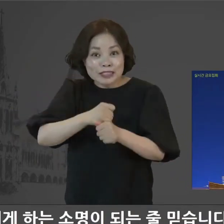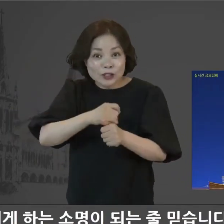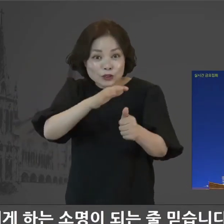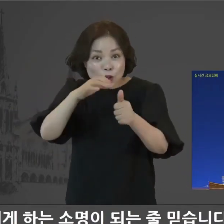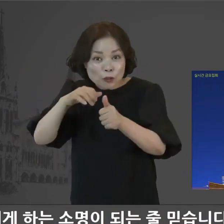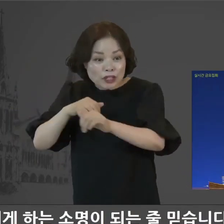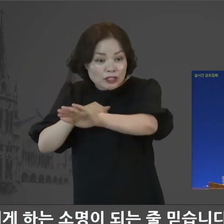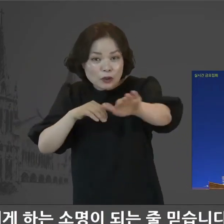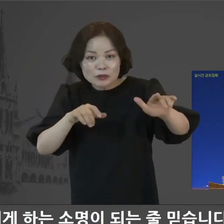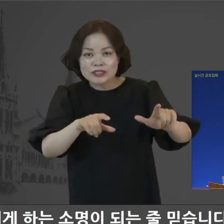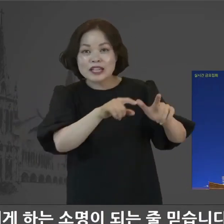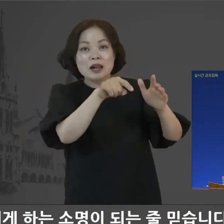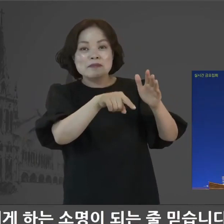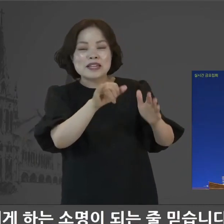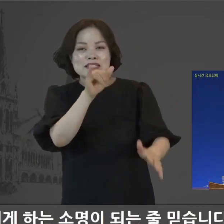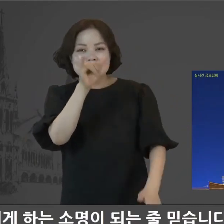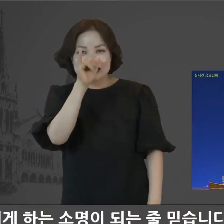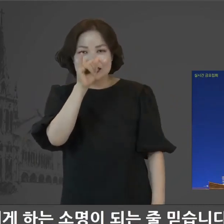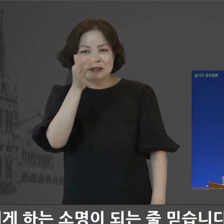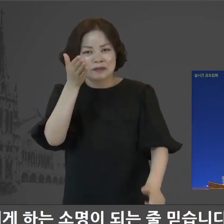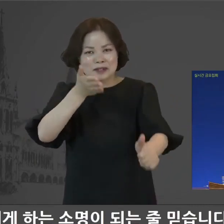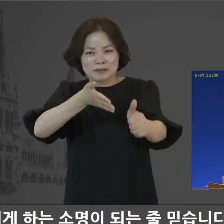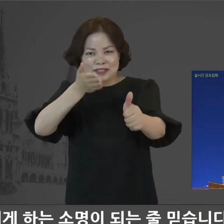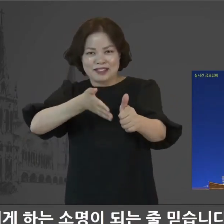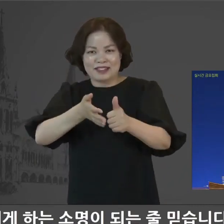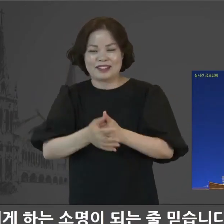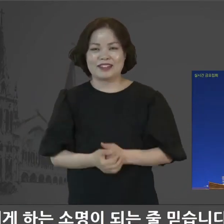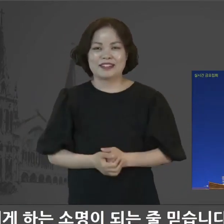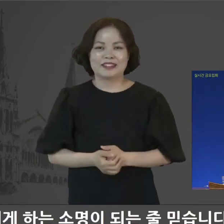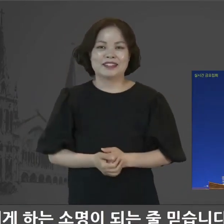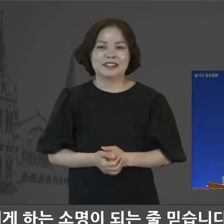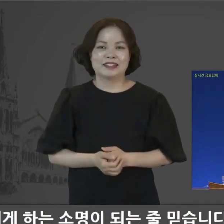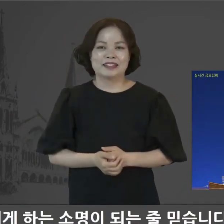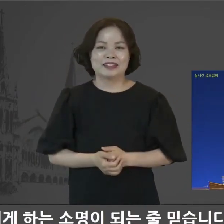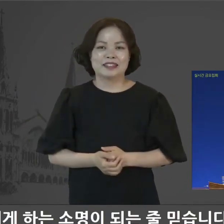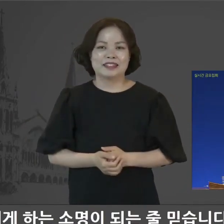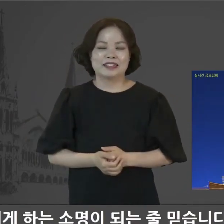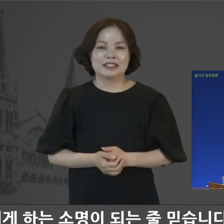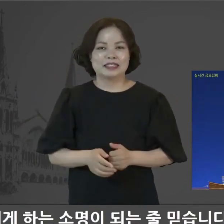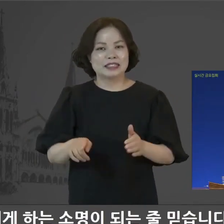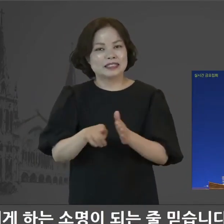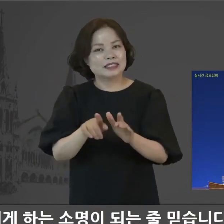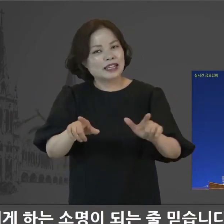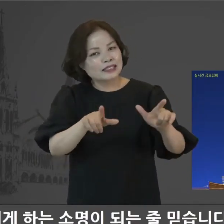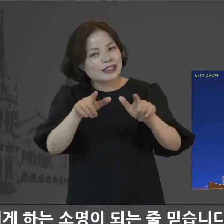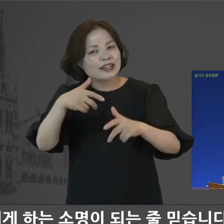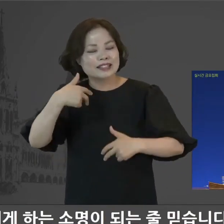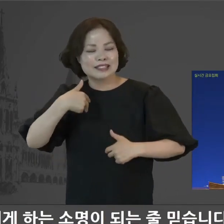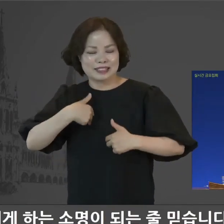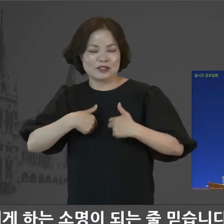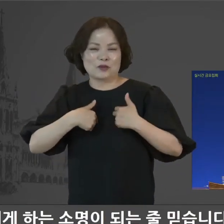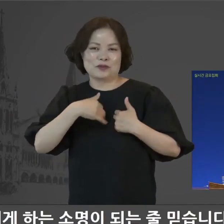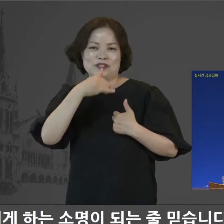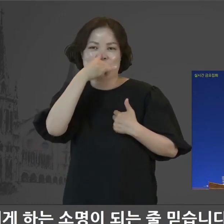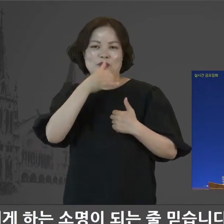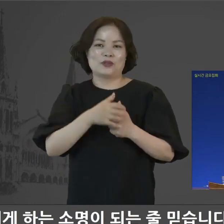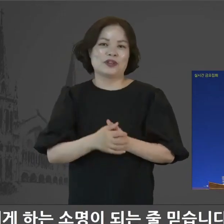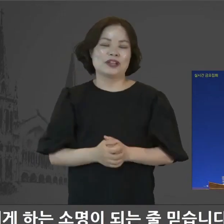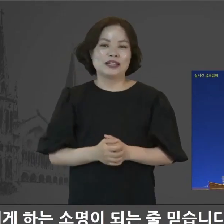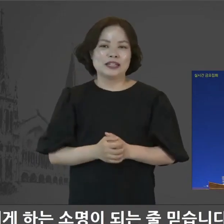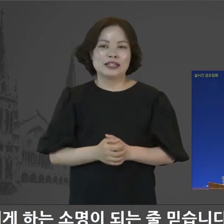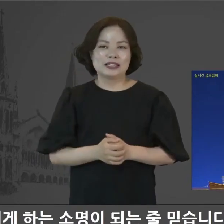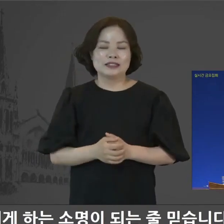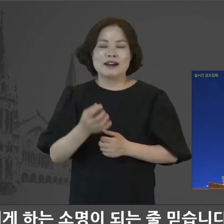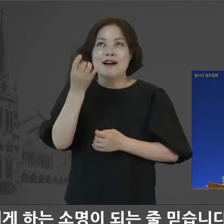여러분 삶에 있으시기를 바랍니다. 이게 신앙생활하는 즐거움이죠. 그래서